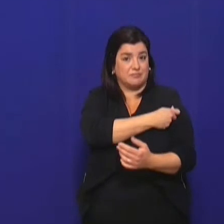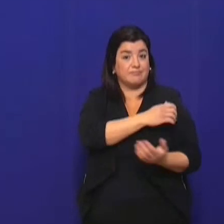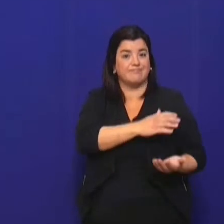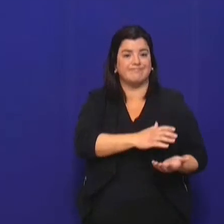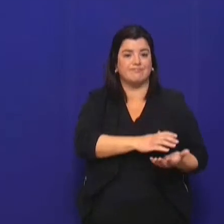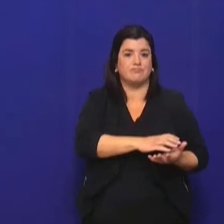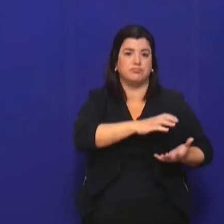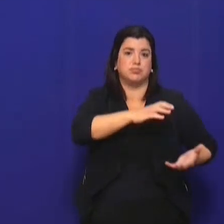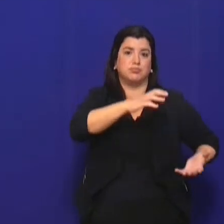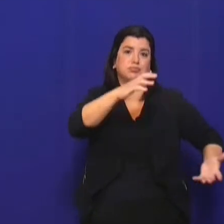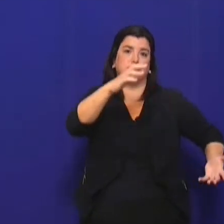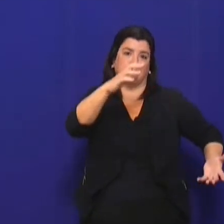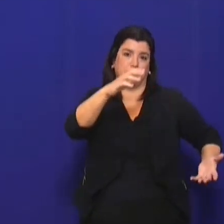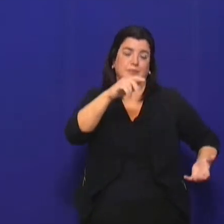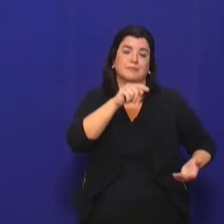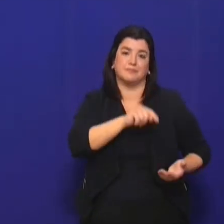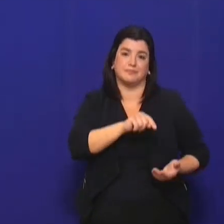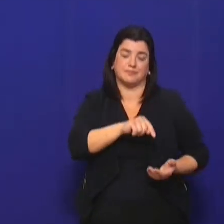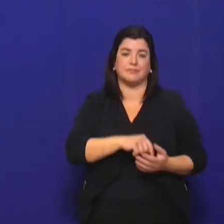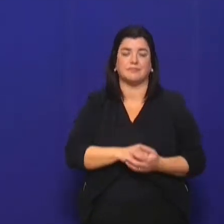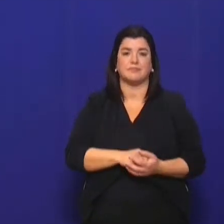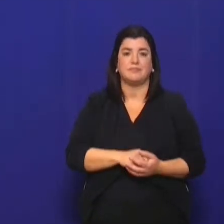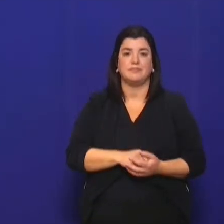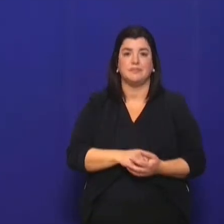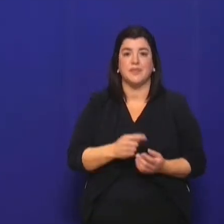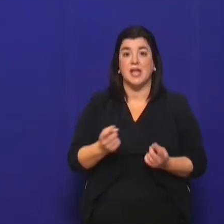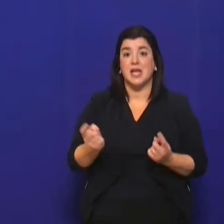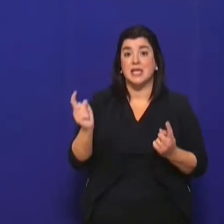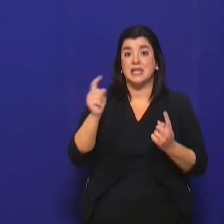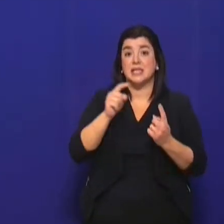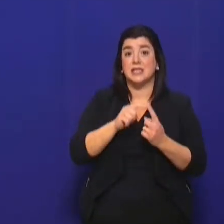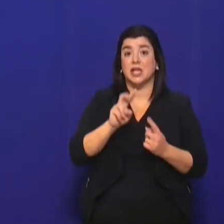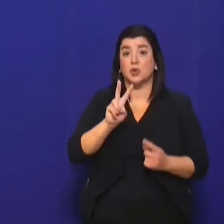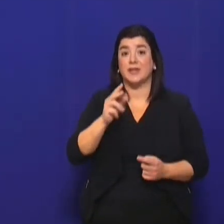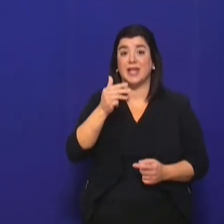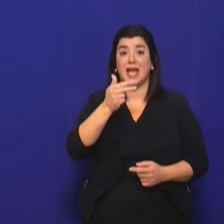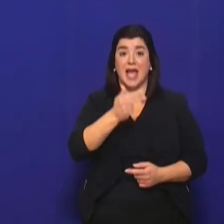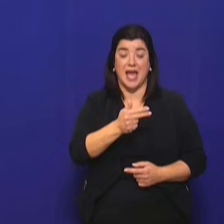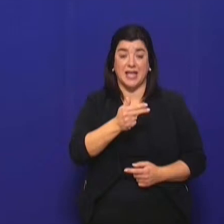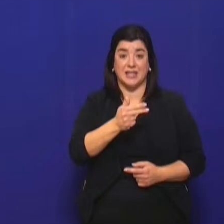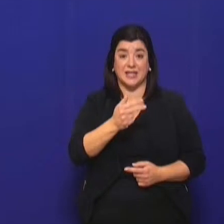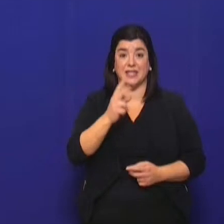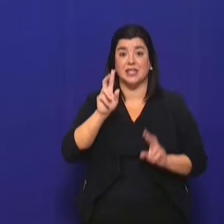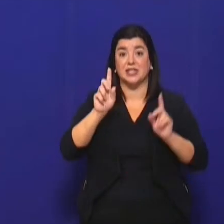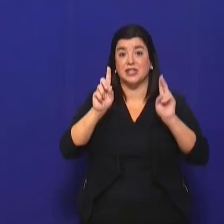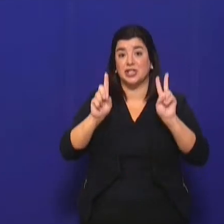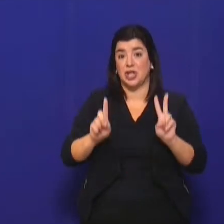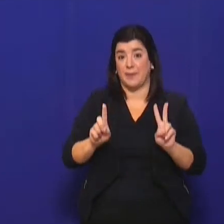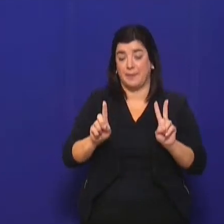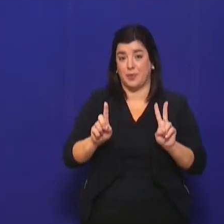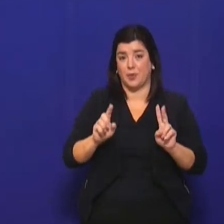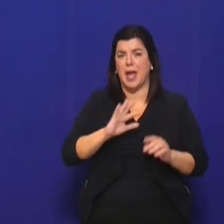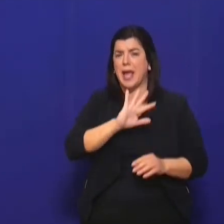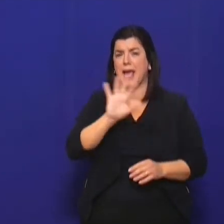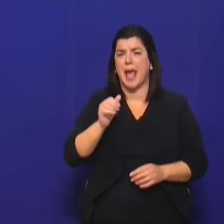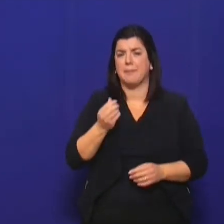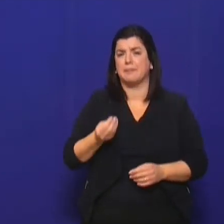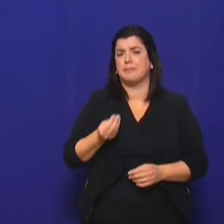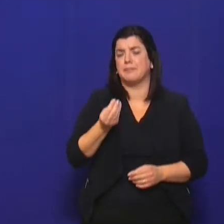jiżdied. Infatti sa 28 ta' Diċembru aħna konna tajna 130